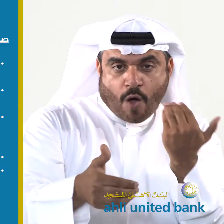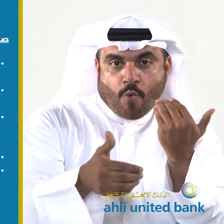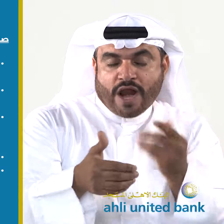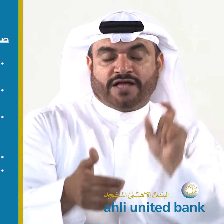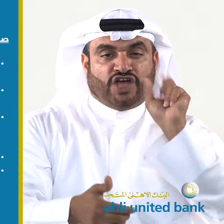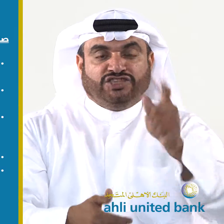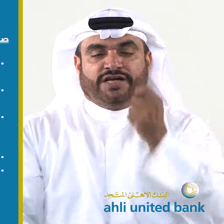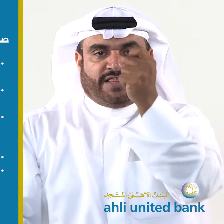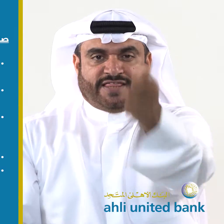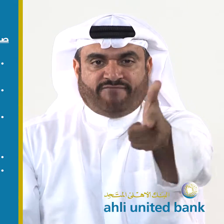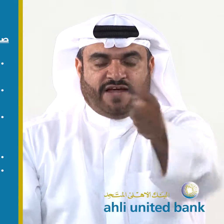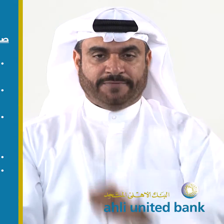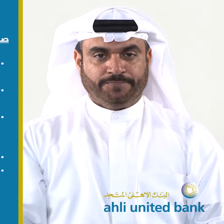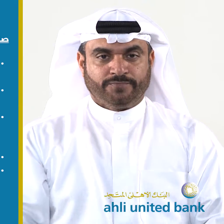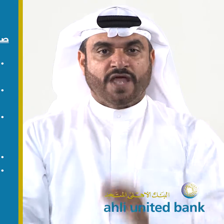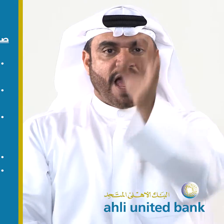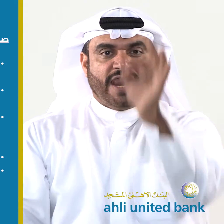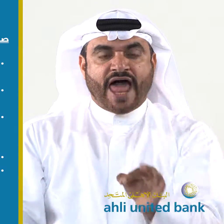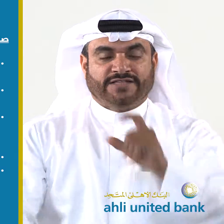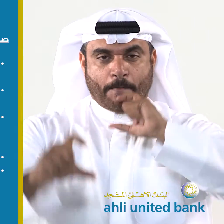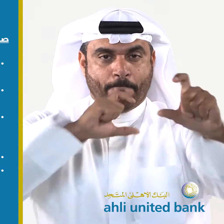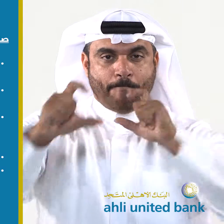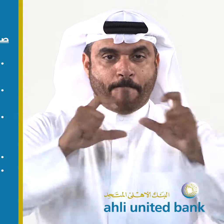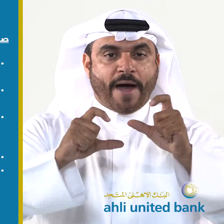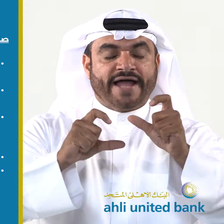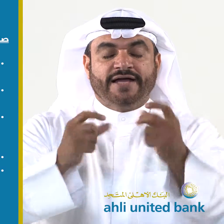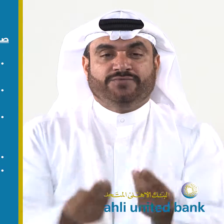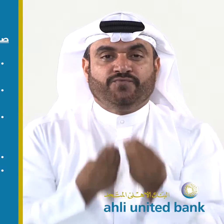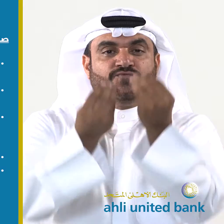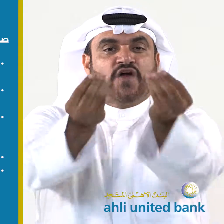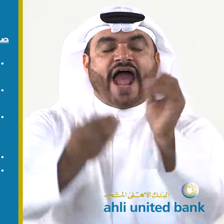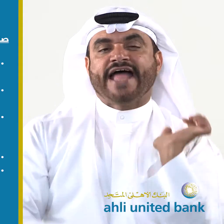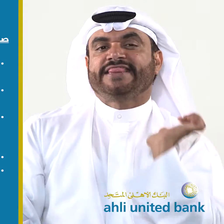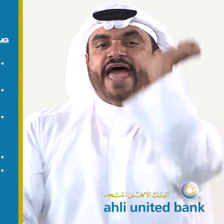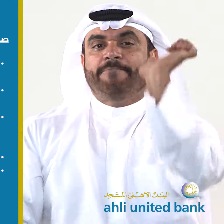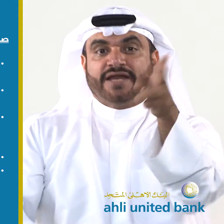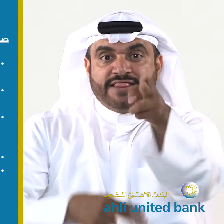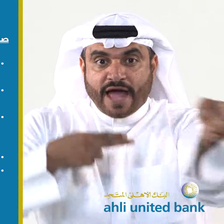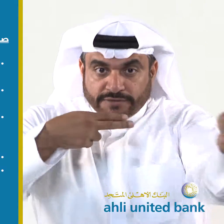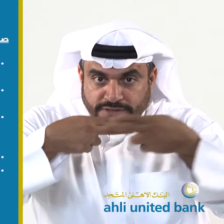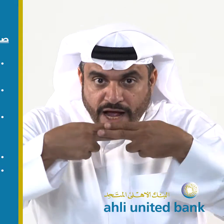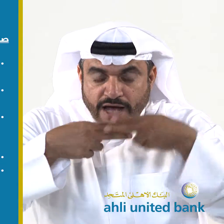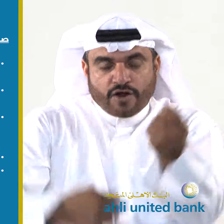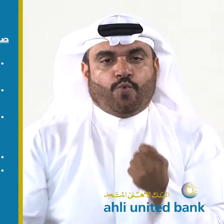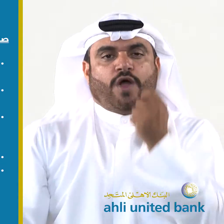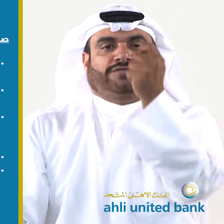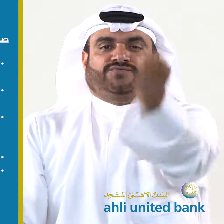إيجار الصندوق، حيث يقوم البنك بإعادة القيمة عند إنهاء العميل لعقد